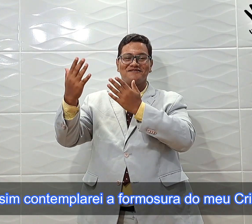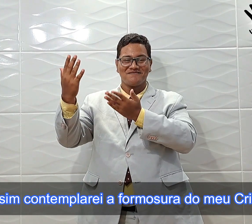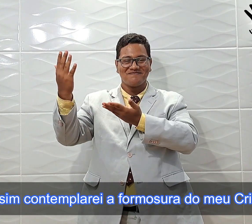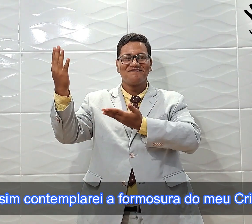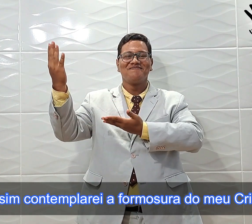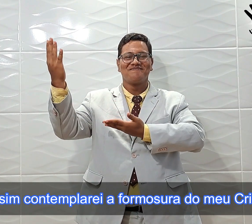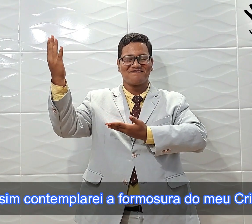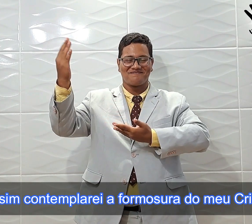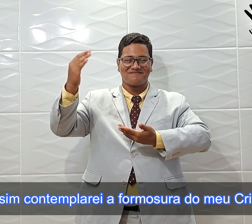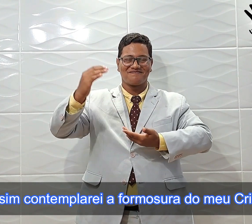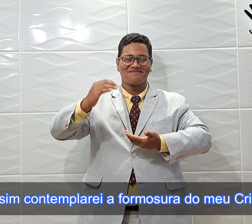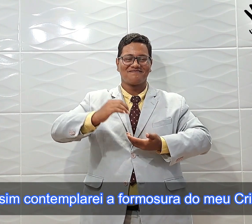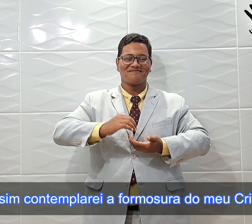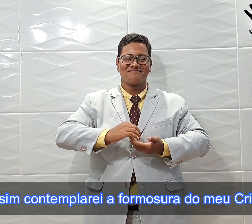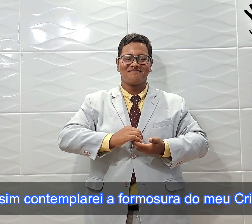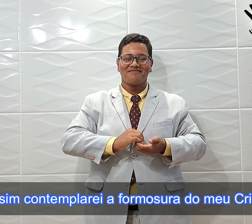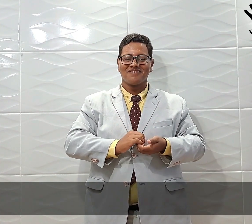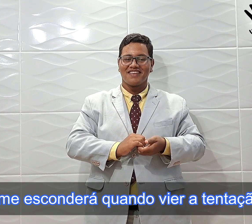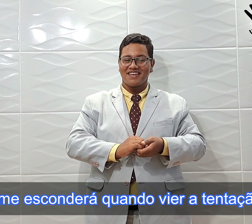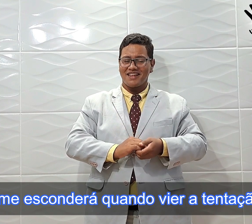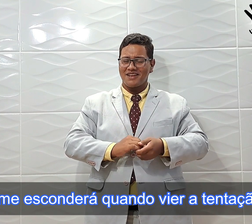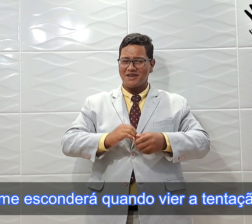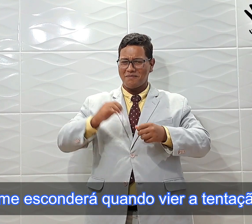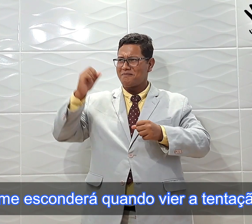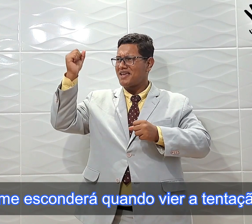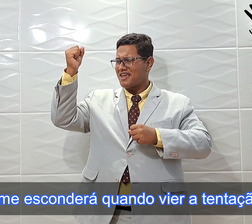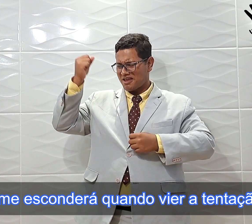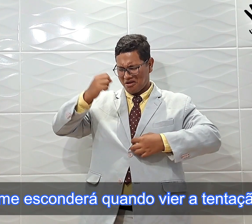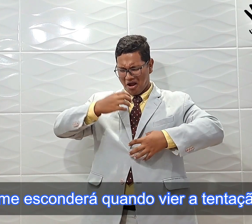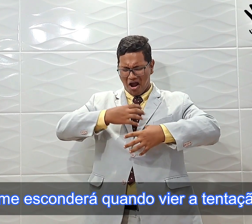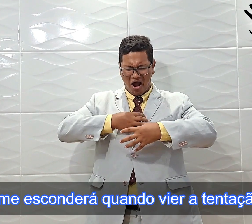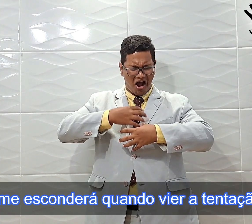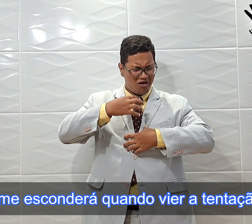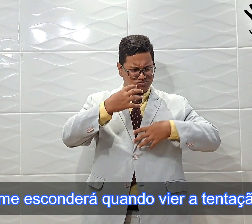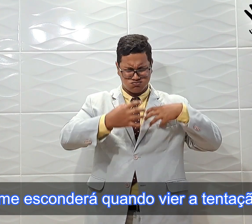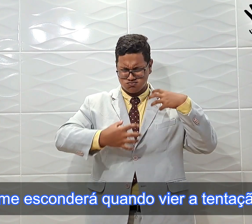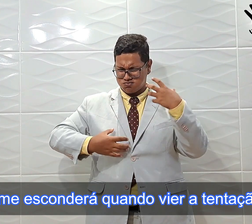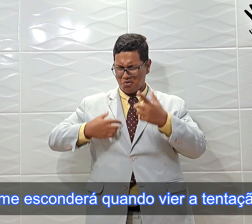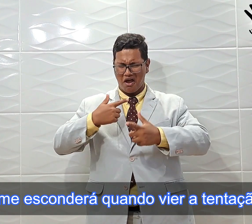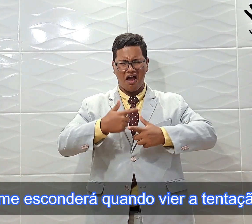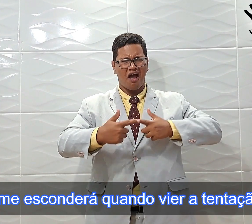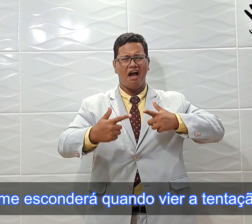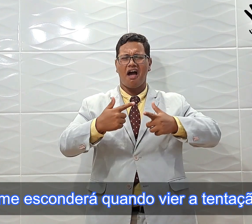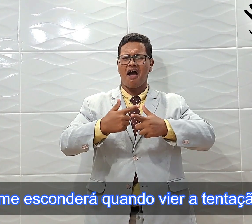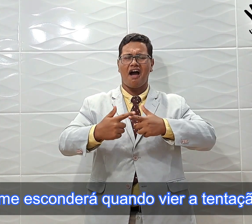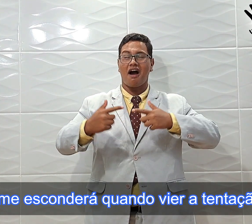Criador. Ele me esconderá